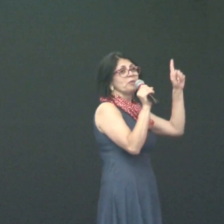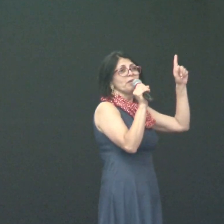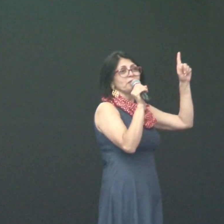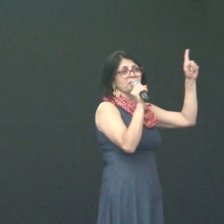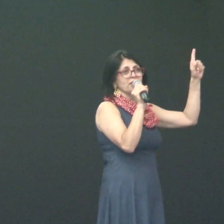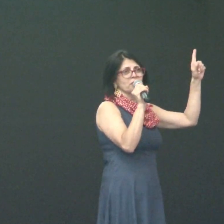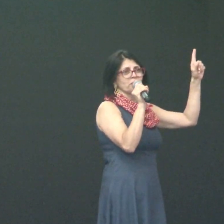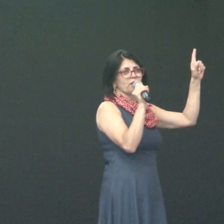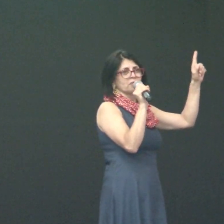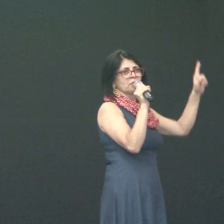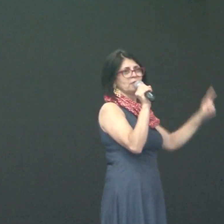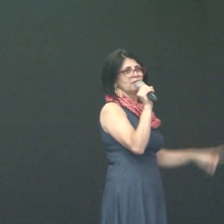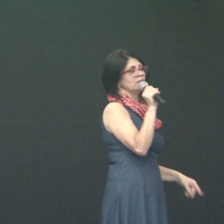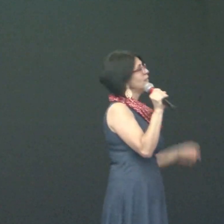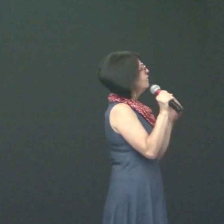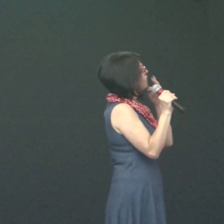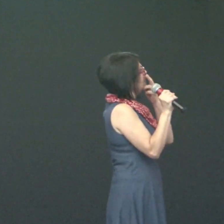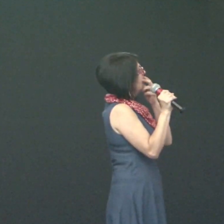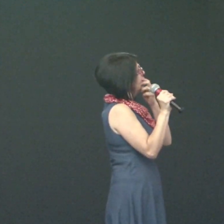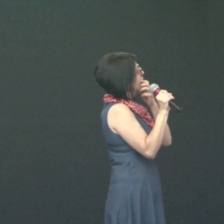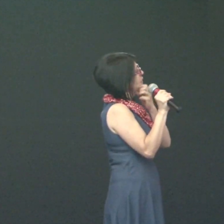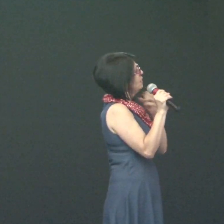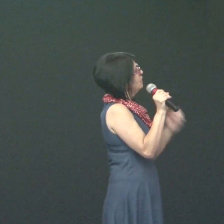Primeiro vídeo, por favor.